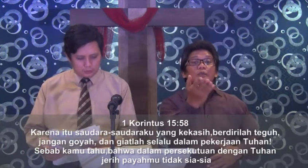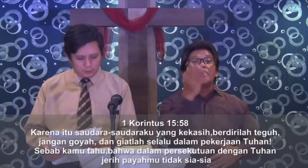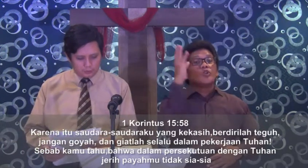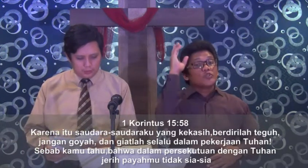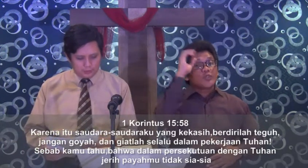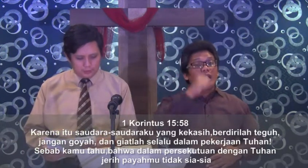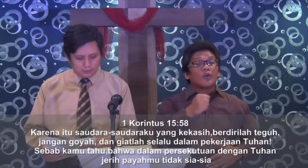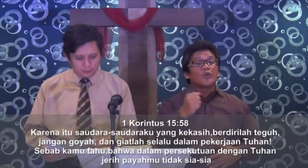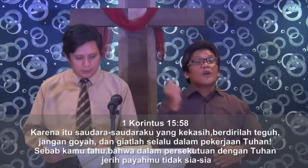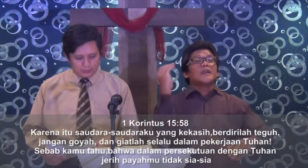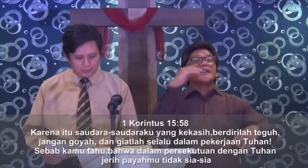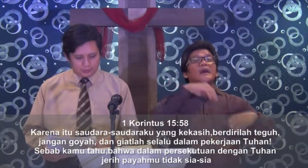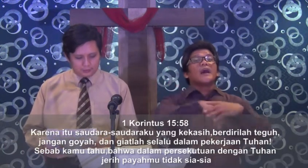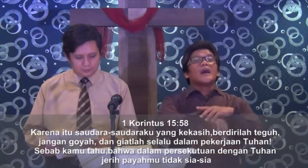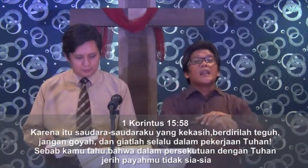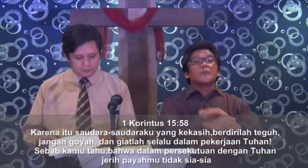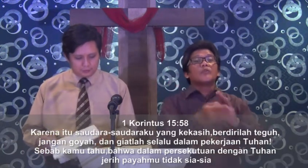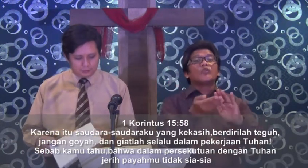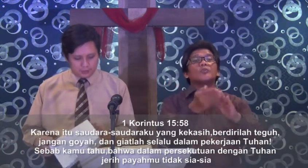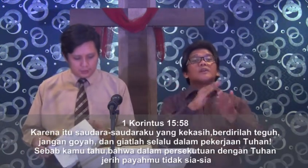dalam persekutuan dengan Tuhan,